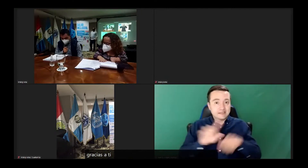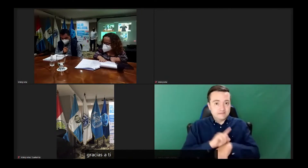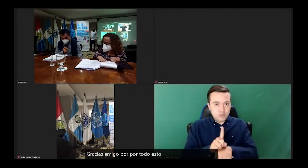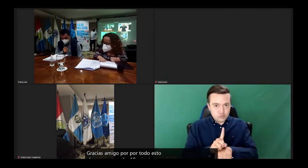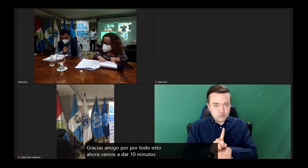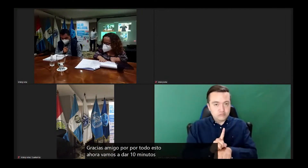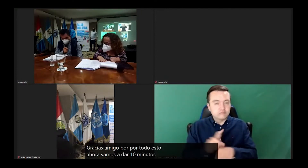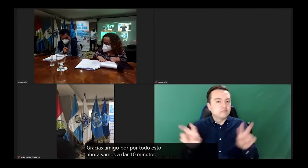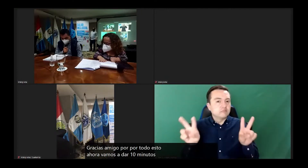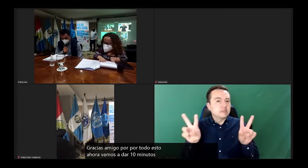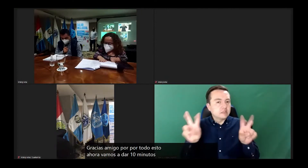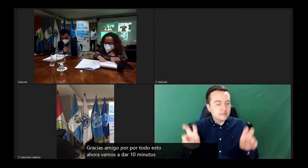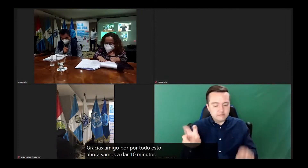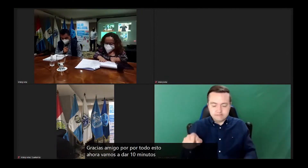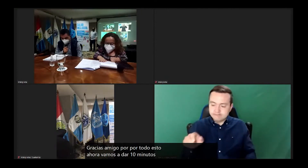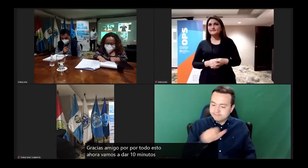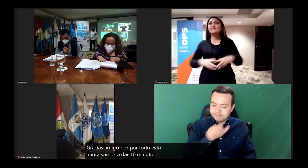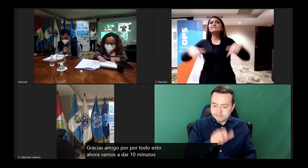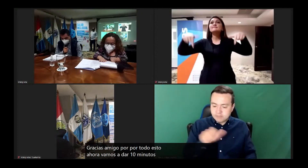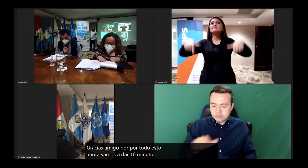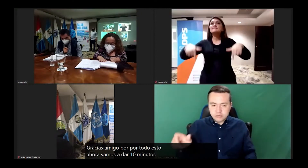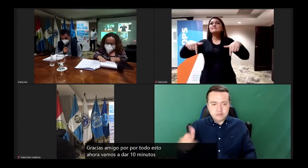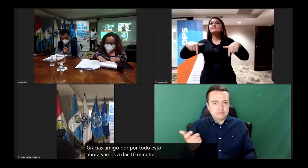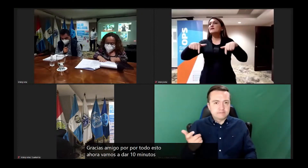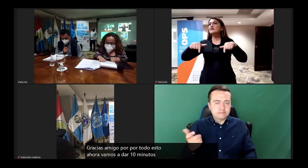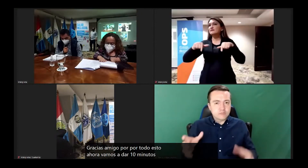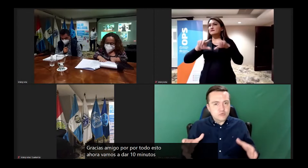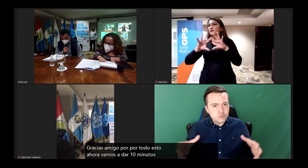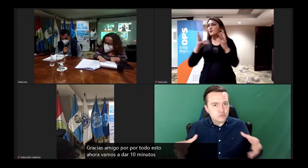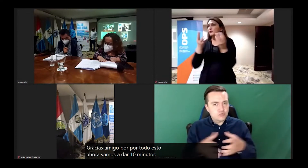Retos de las personas de grupos